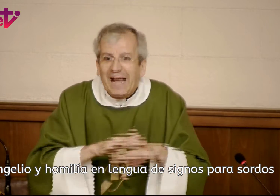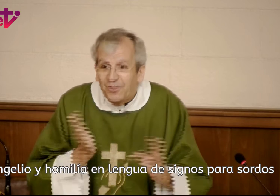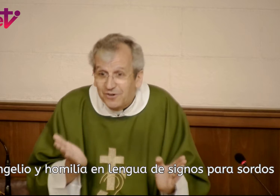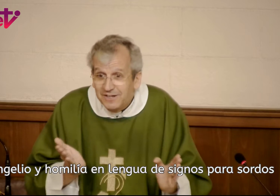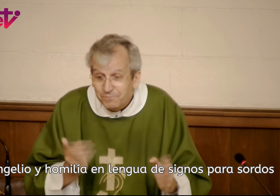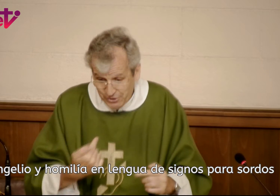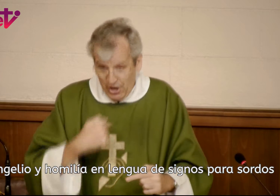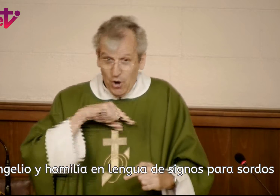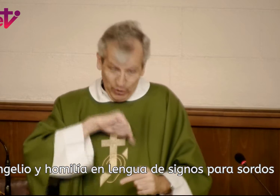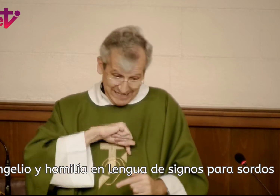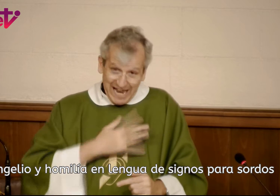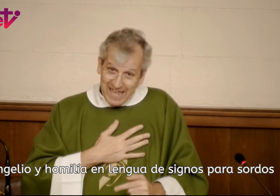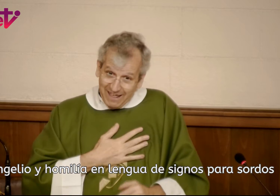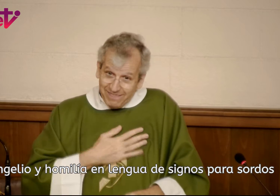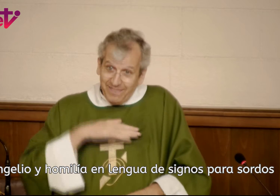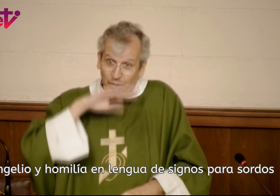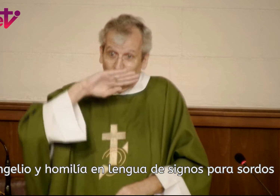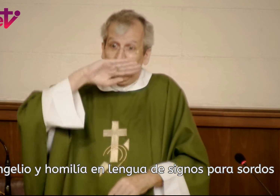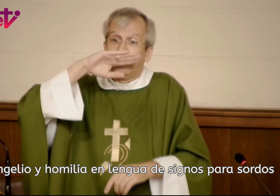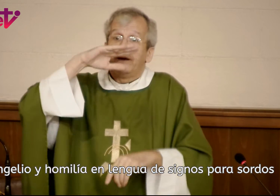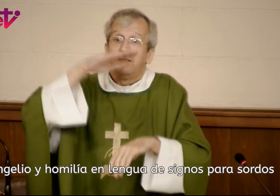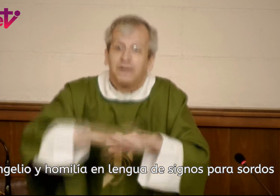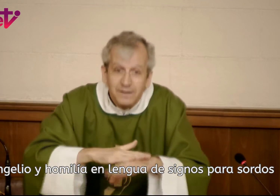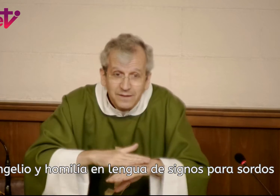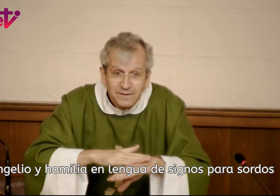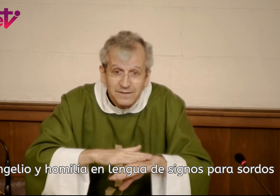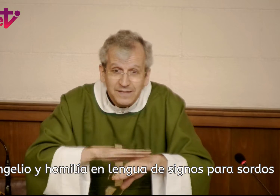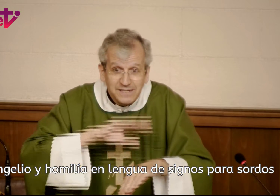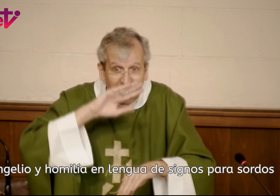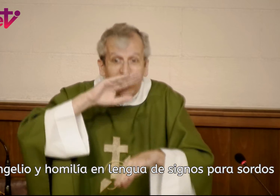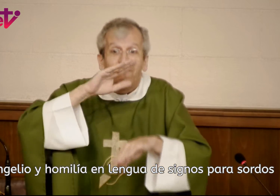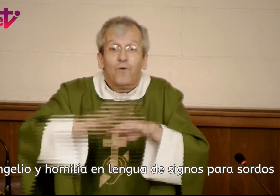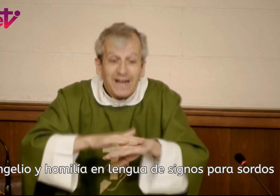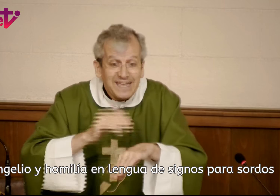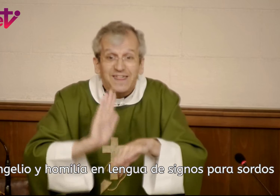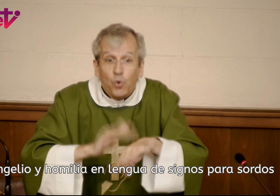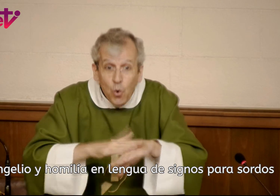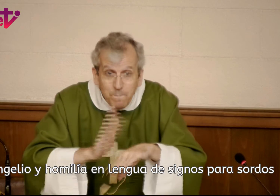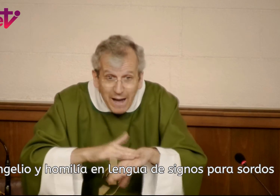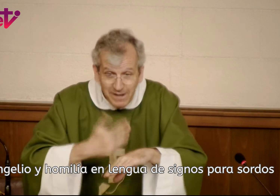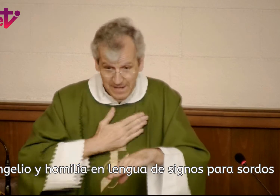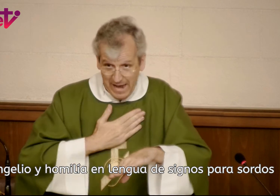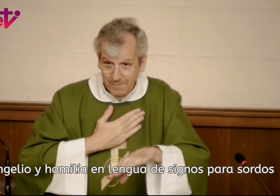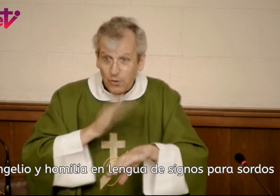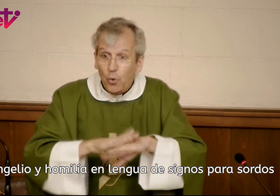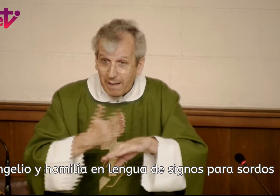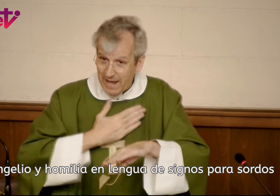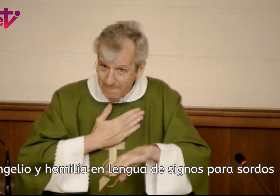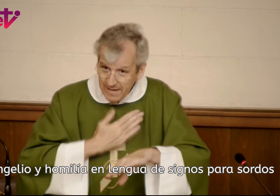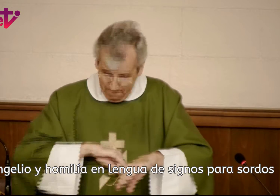pecado? Pues lo que sale de dentro y sale fuera y hace culpable a mí,